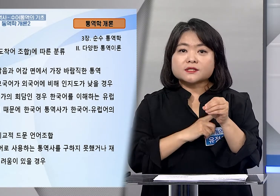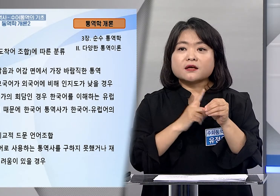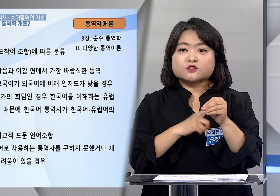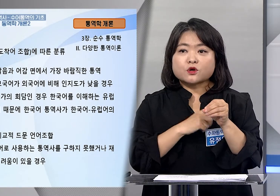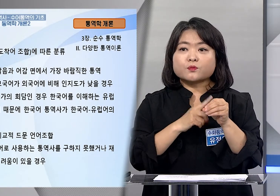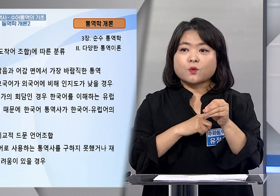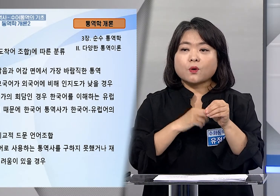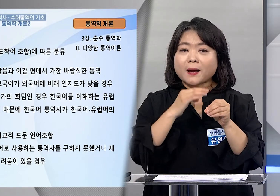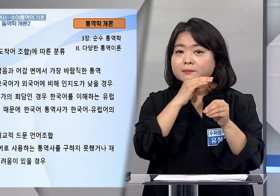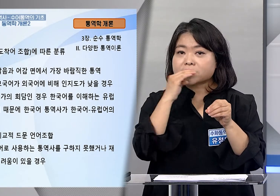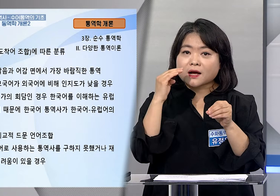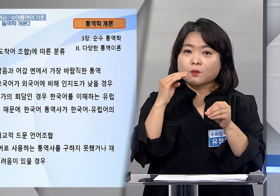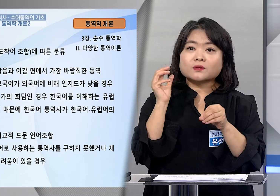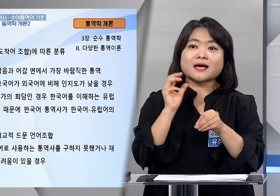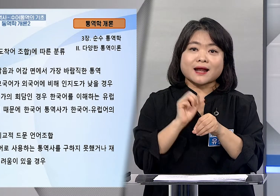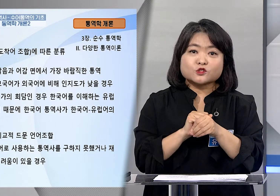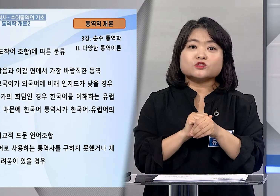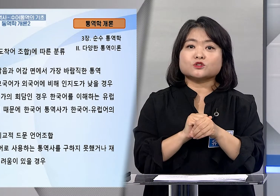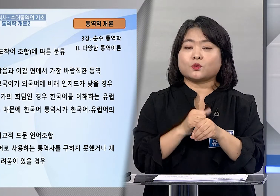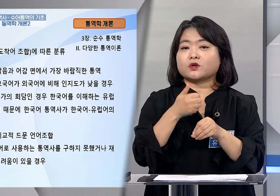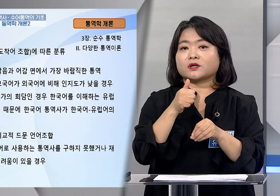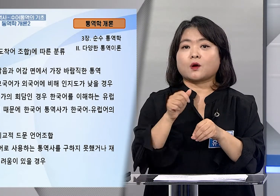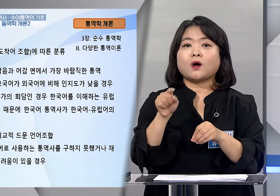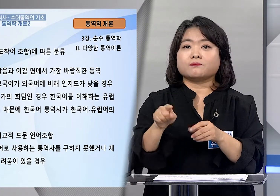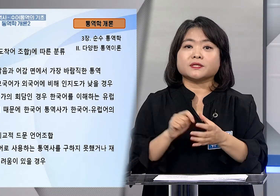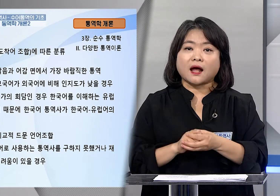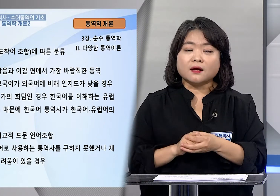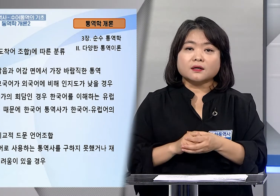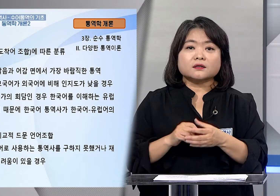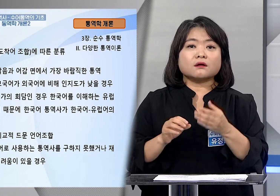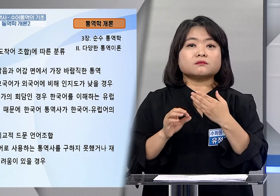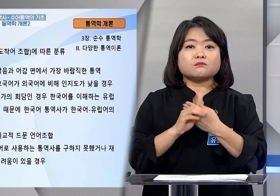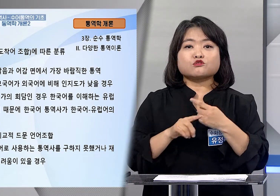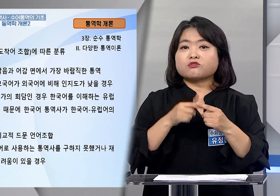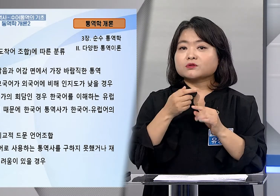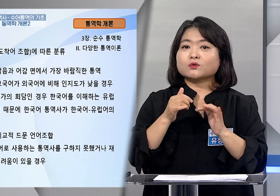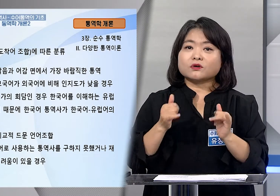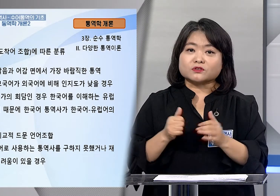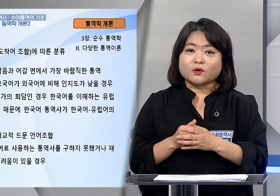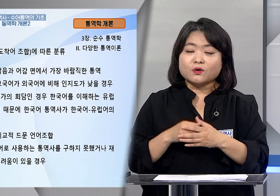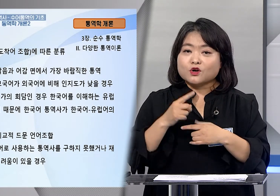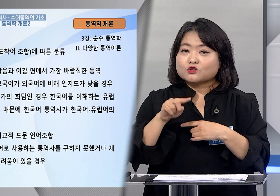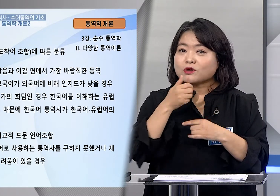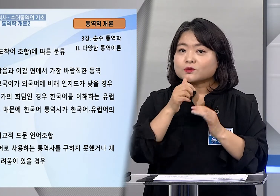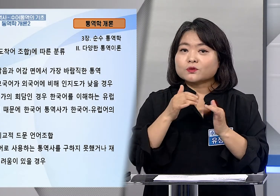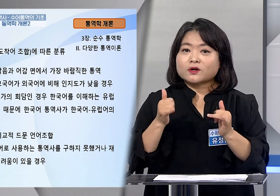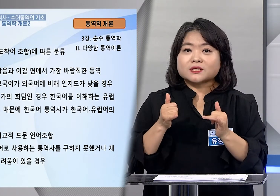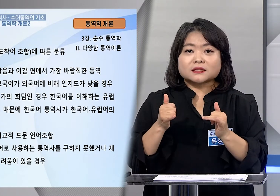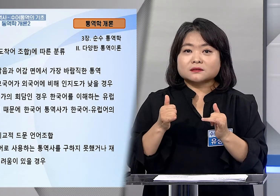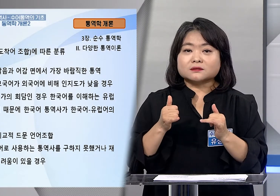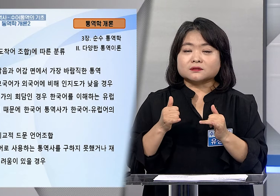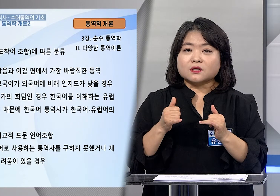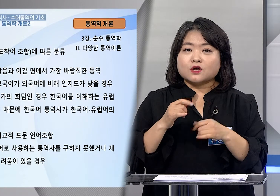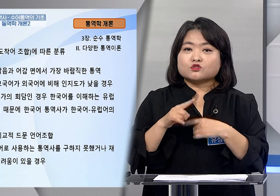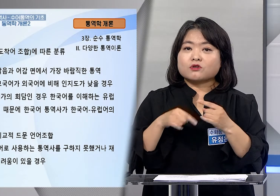자연스럽고 바람직하고 잘할 수 있는 통역이라고 합니다. 그렇다면 수어 통역은요. 수어 통역사들은 수어